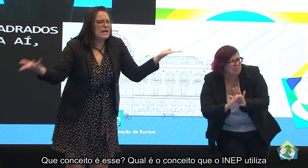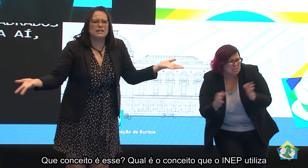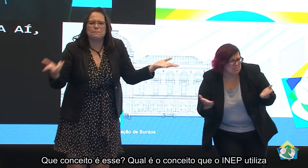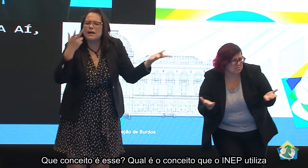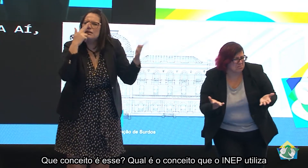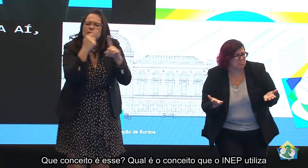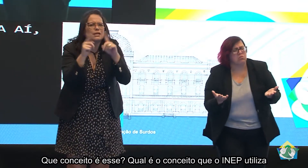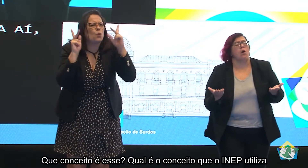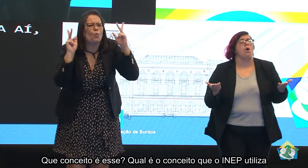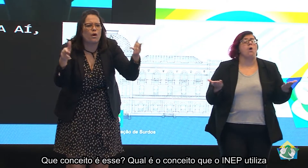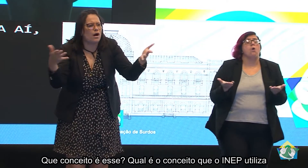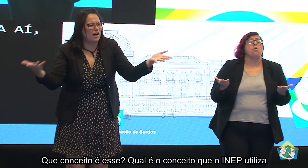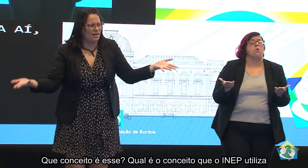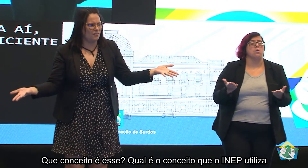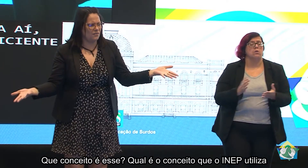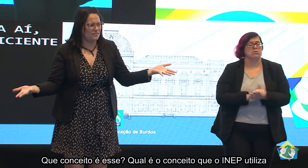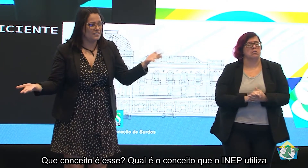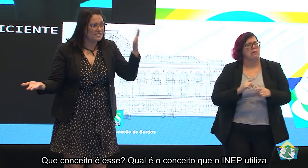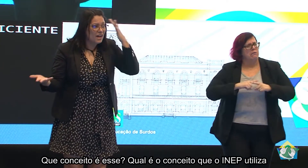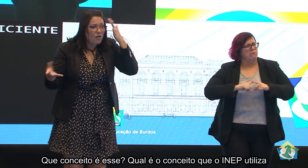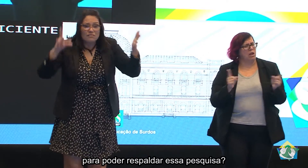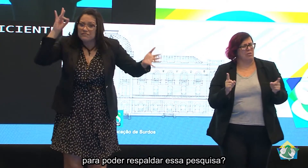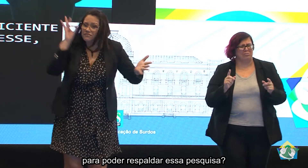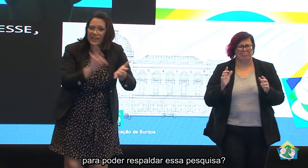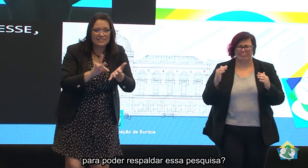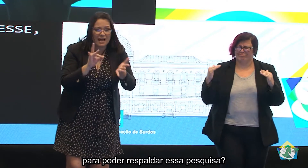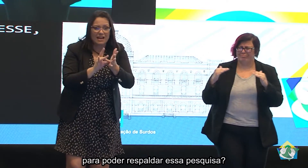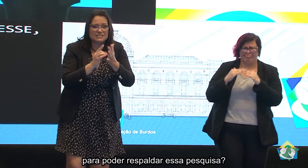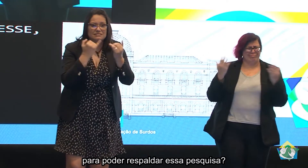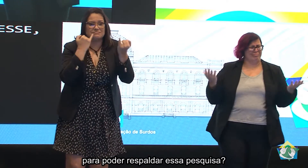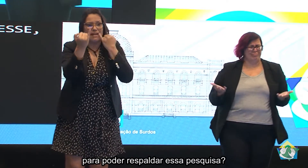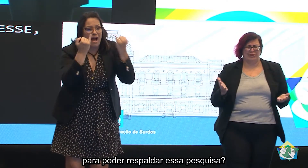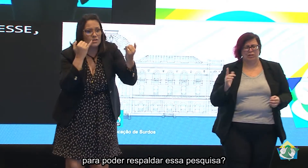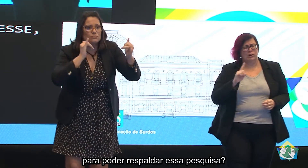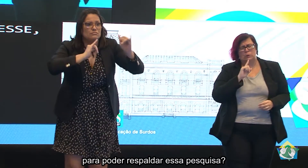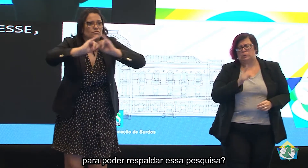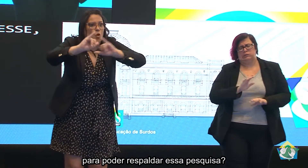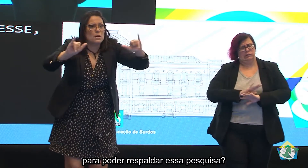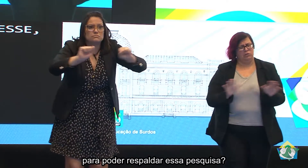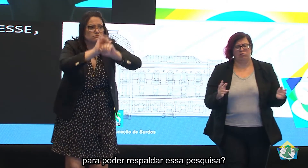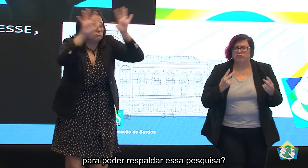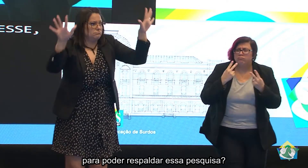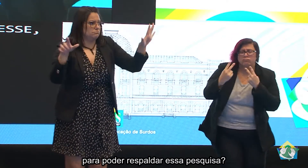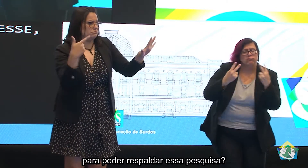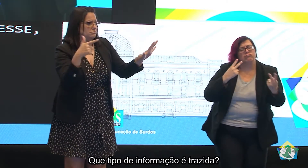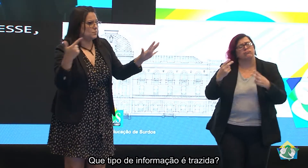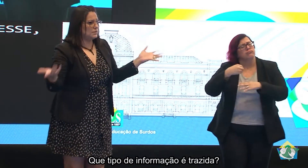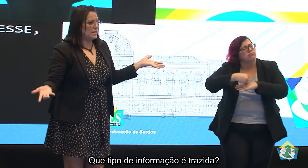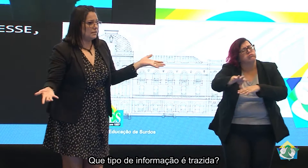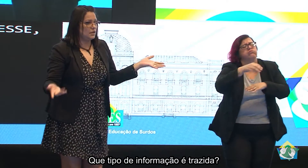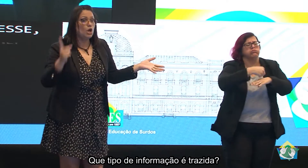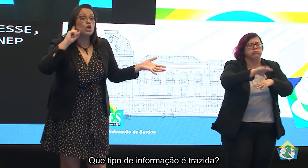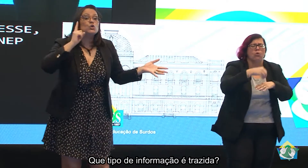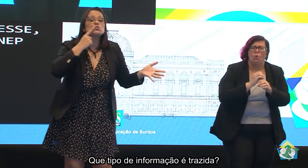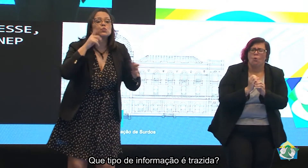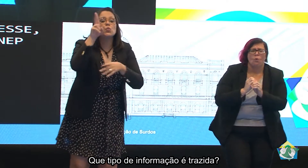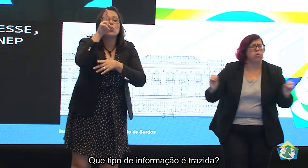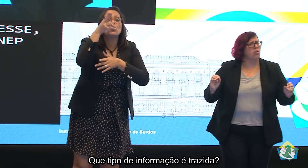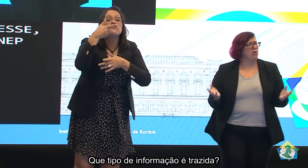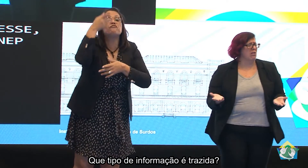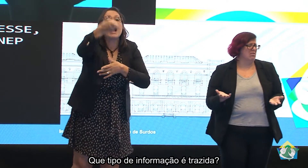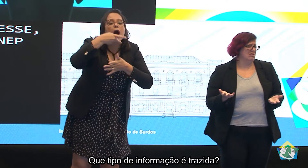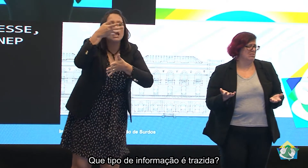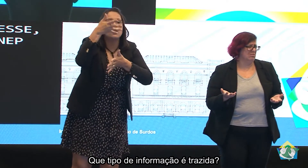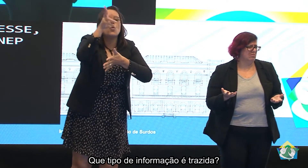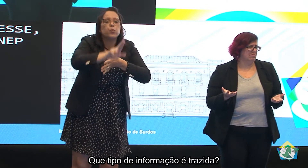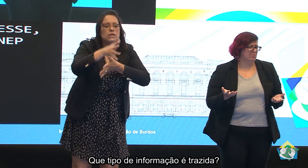é esse? Qual é o conceito que o INEP utiliza para poder respaldar essa pesquisa? Que tipo de informação